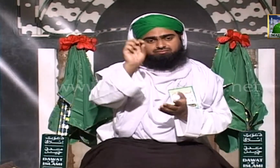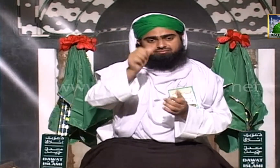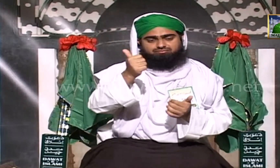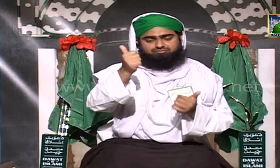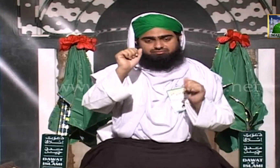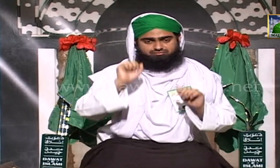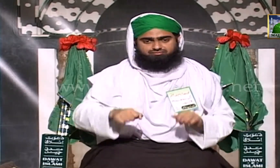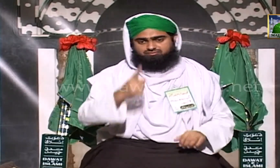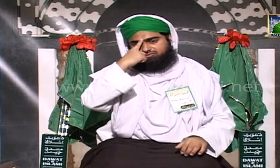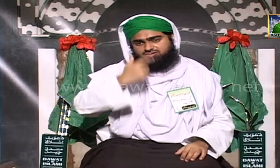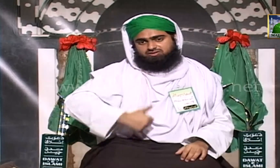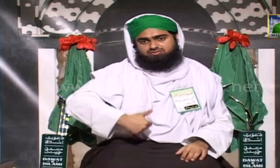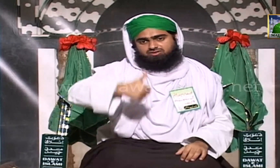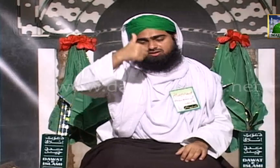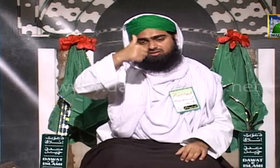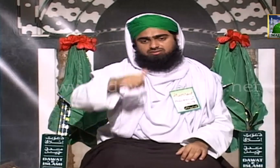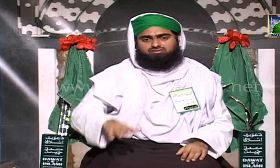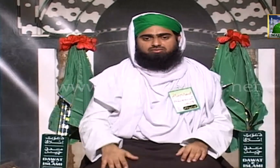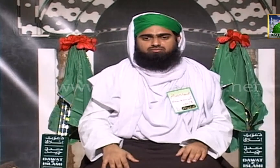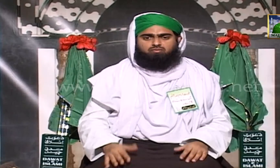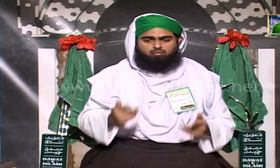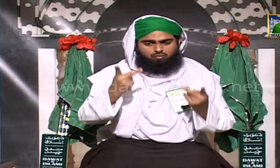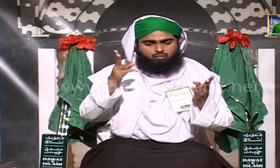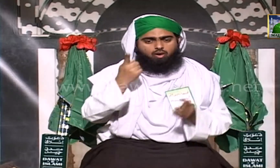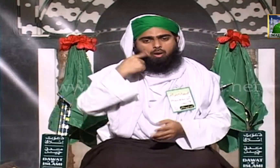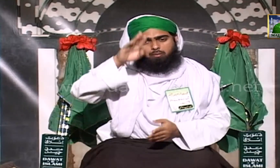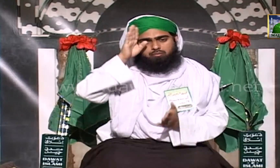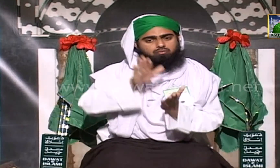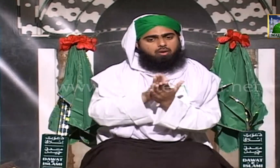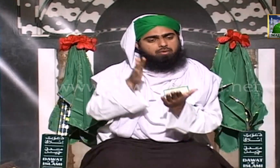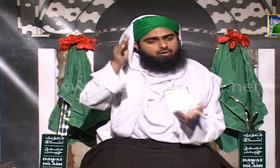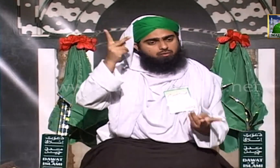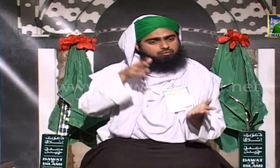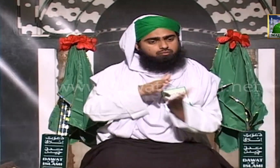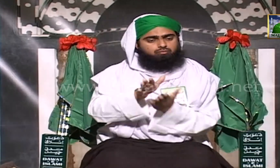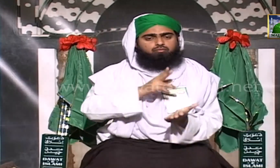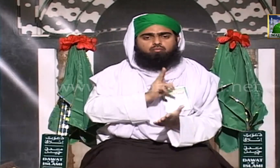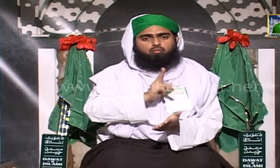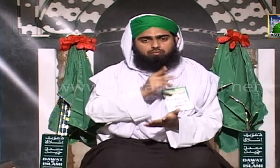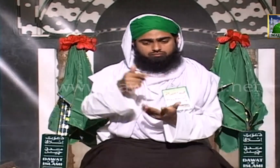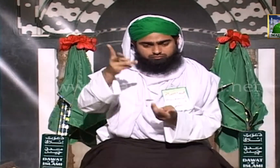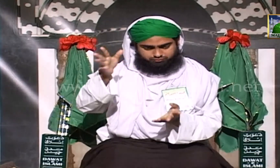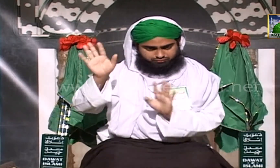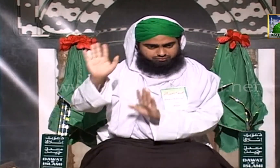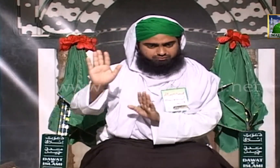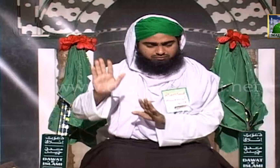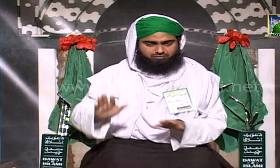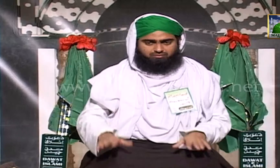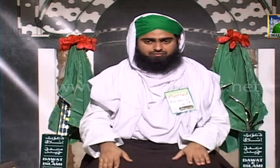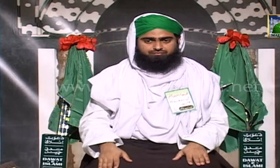جل جلالہ. انشاءاللہ جل جلالہ بے شمار رسائل مختلف عنوانات پر آپ کو مکتبۃ المدینہ کے اسٹال